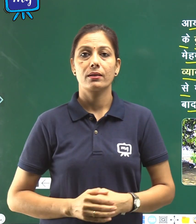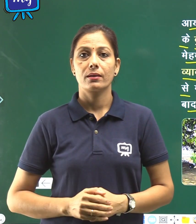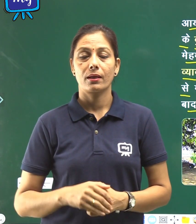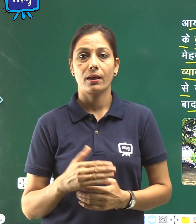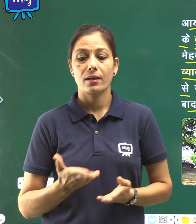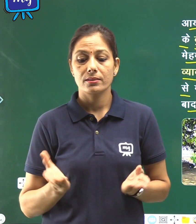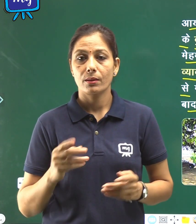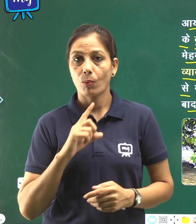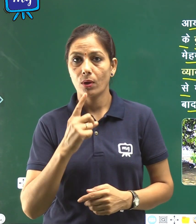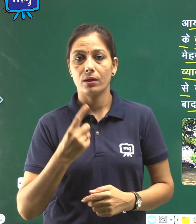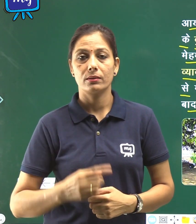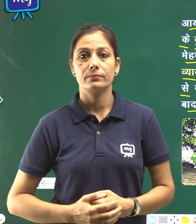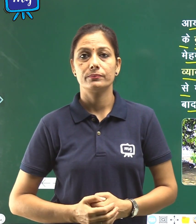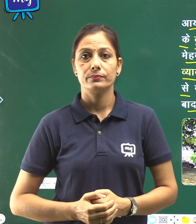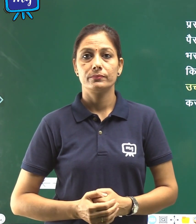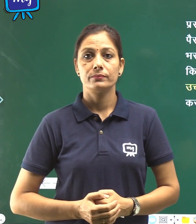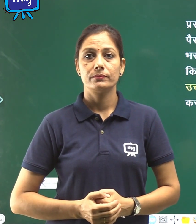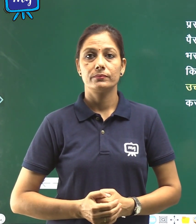ऐसा कहा।